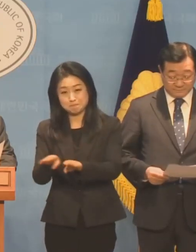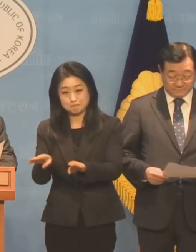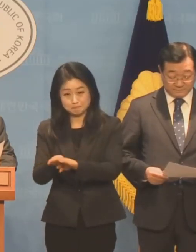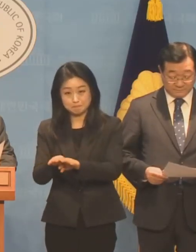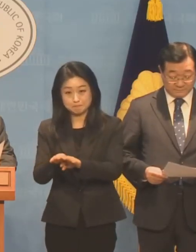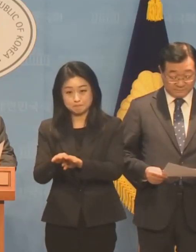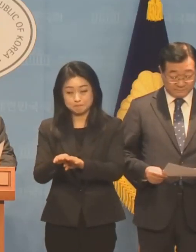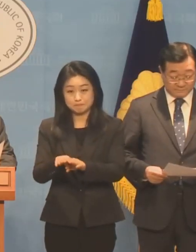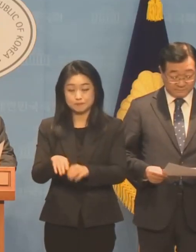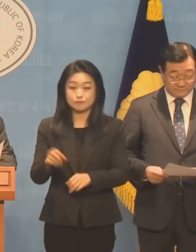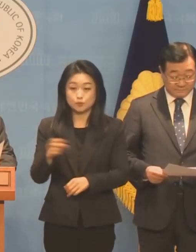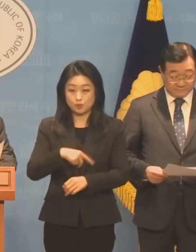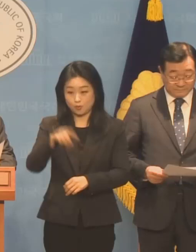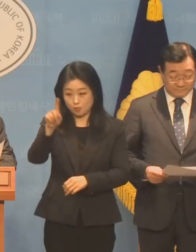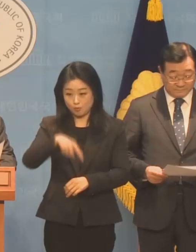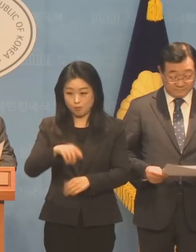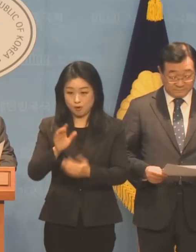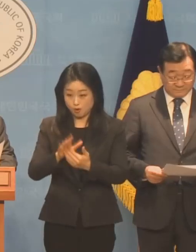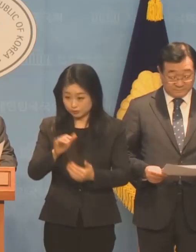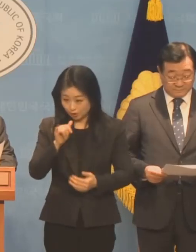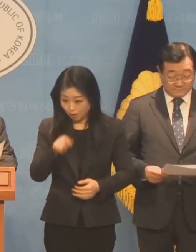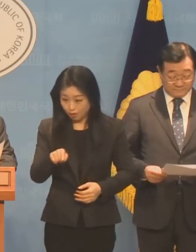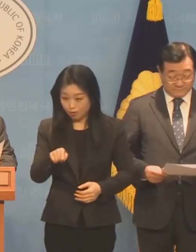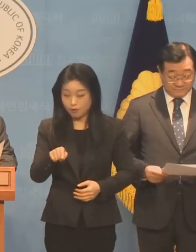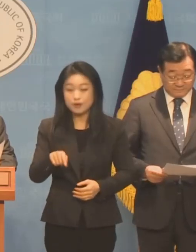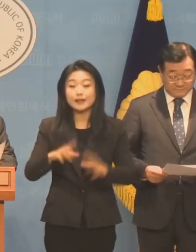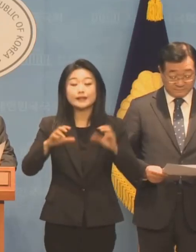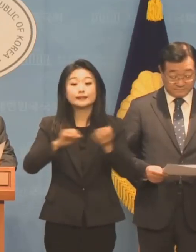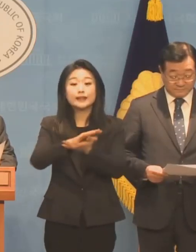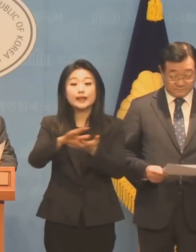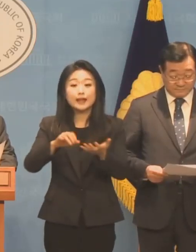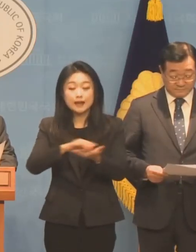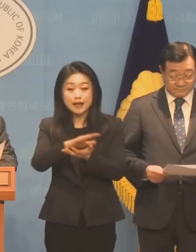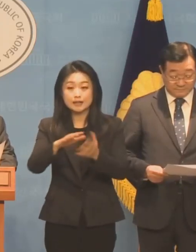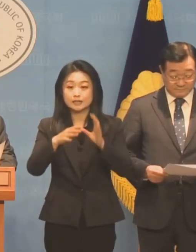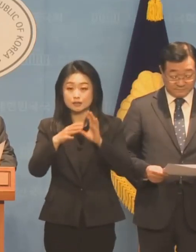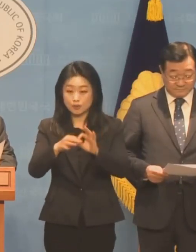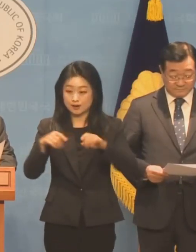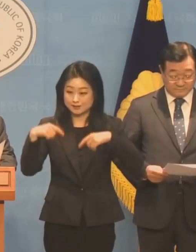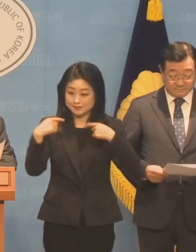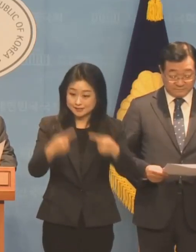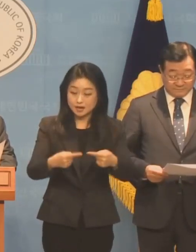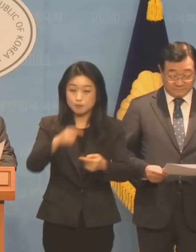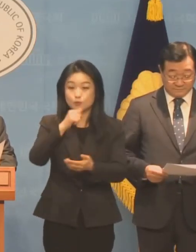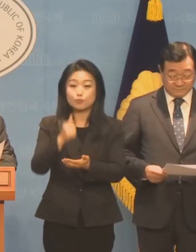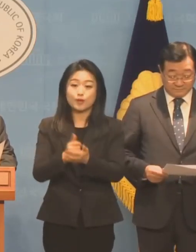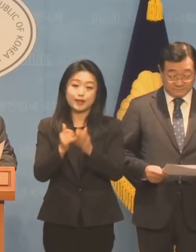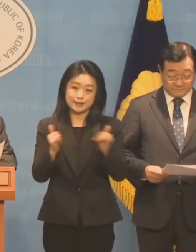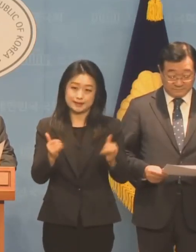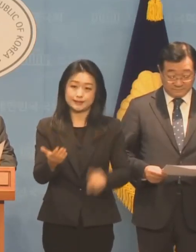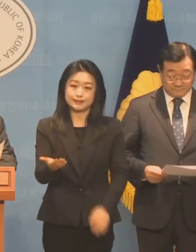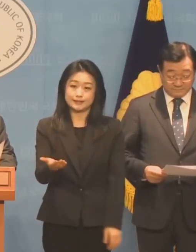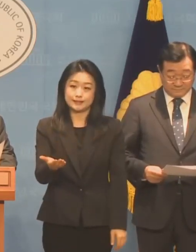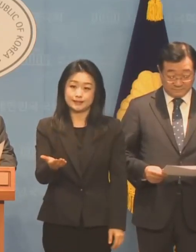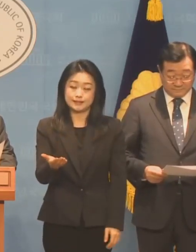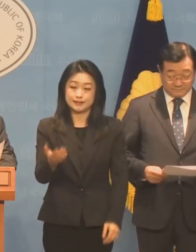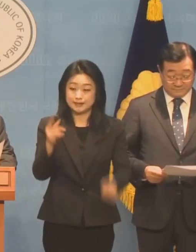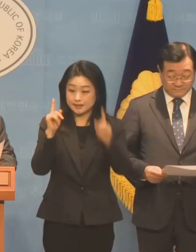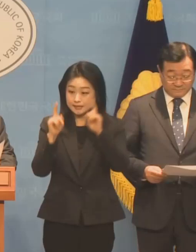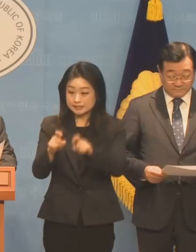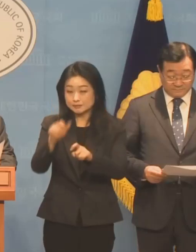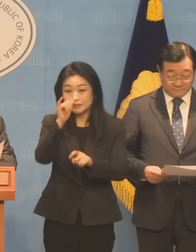출석을 거부하고 있습니다. 내란이라는 적극적으로 참여한 혐의를 받는 자들이